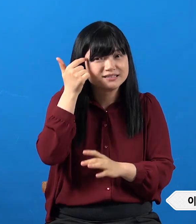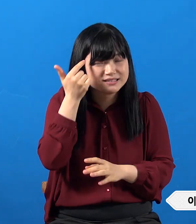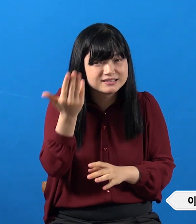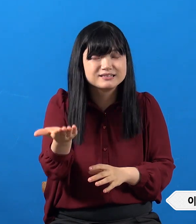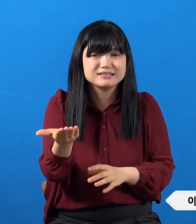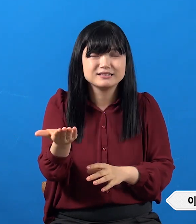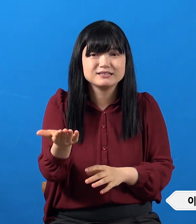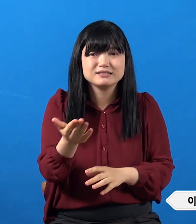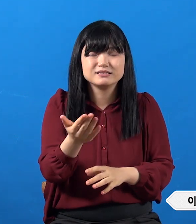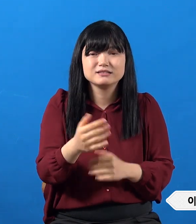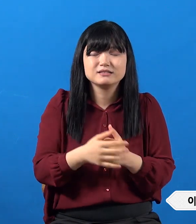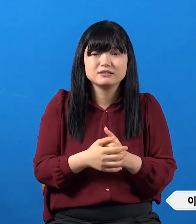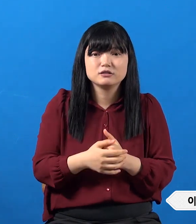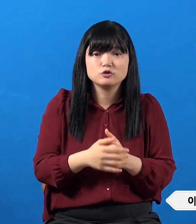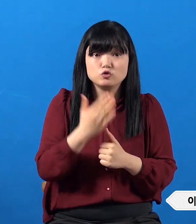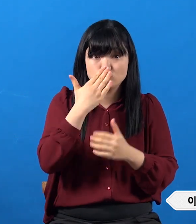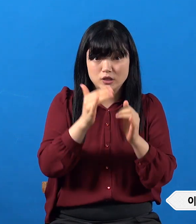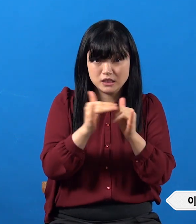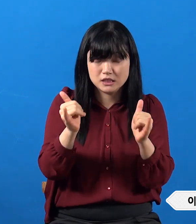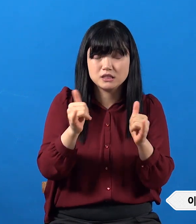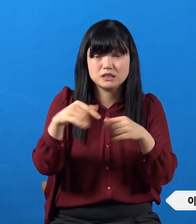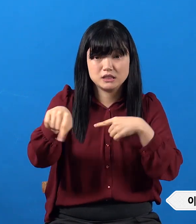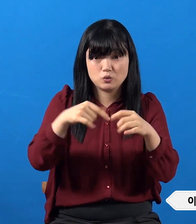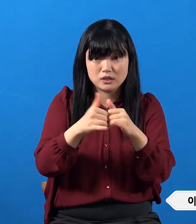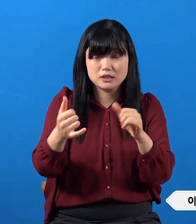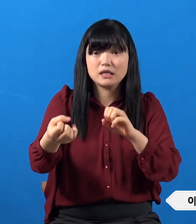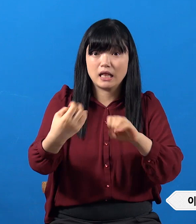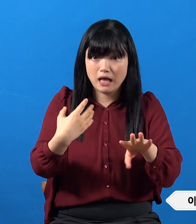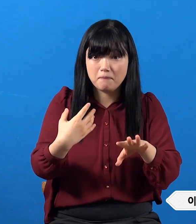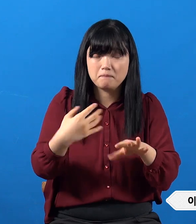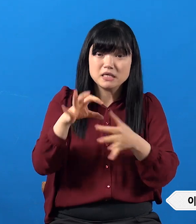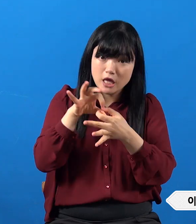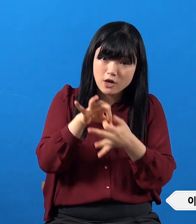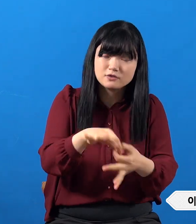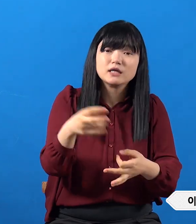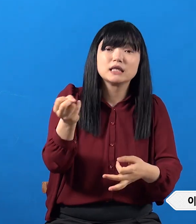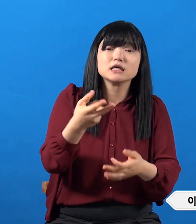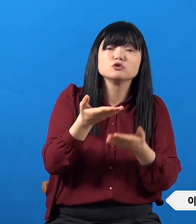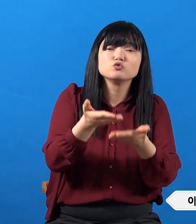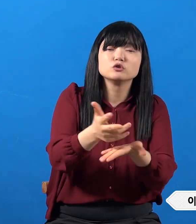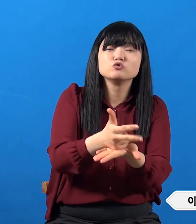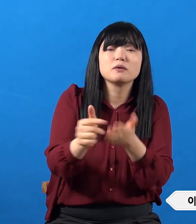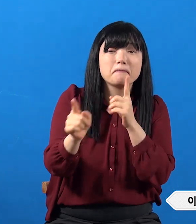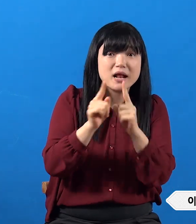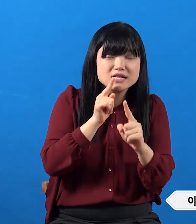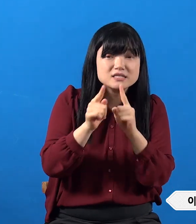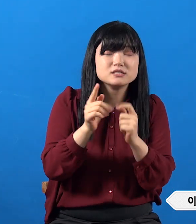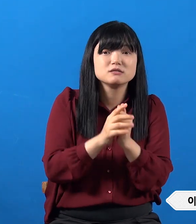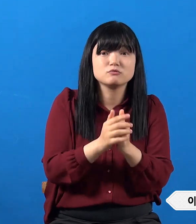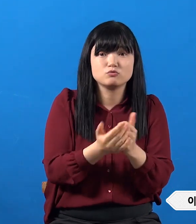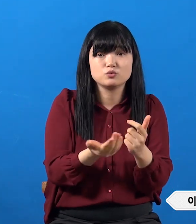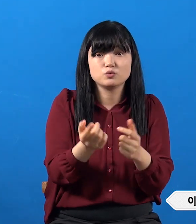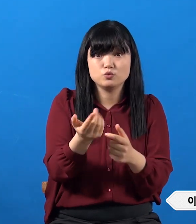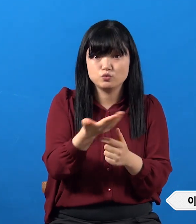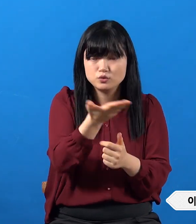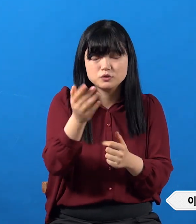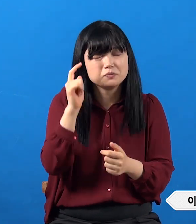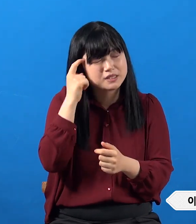질문, 또 유대인 지도자들의 대답, 그 대답에 이어서 다시 주신 주님의 말씀을 우리